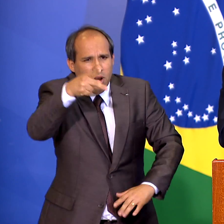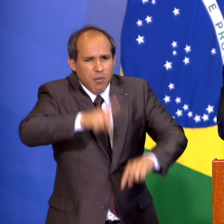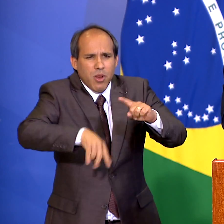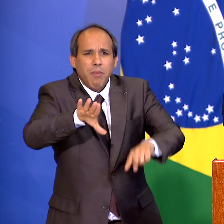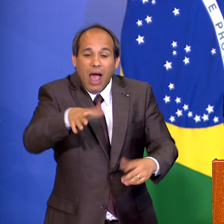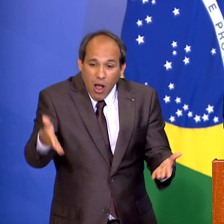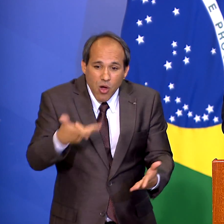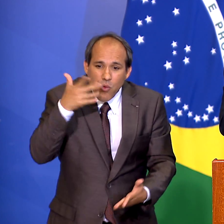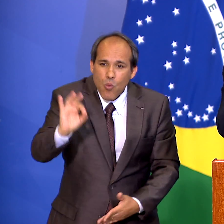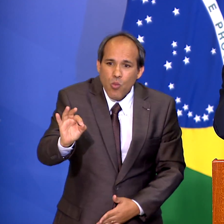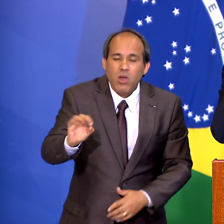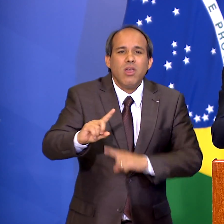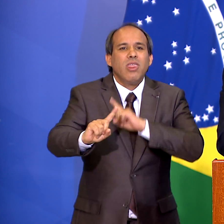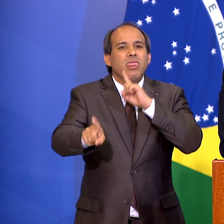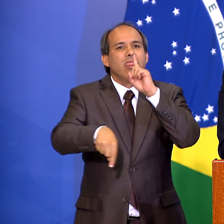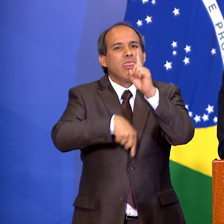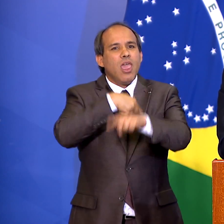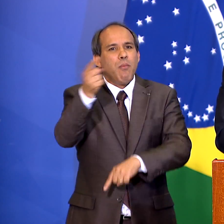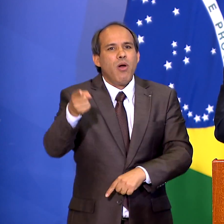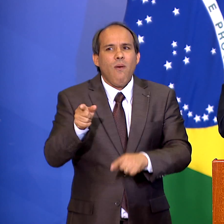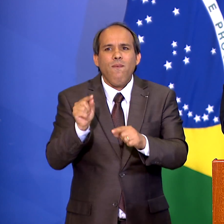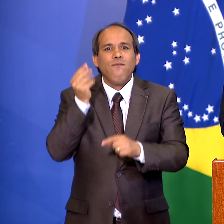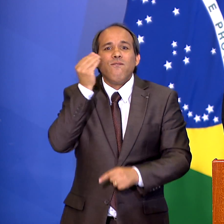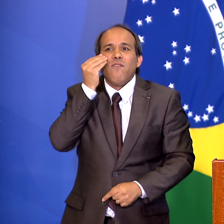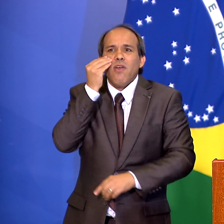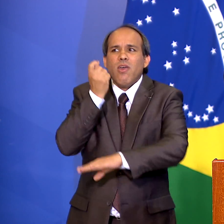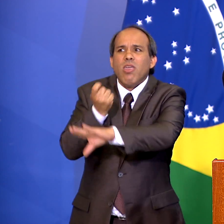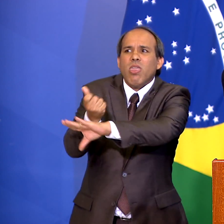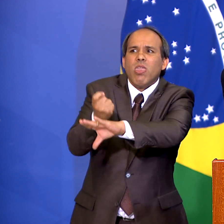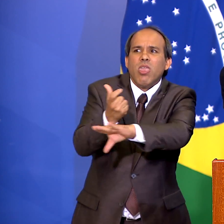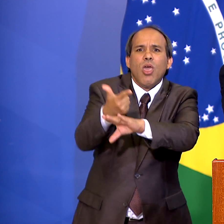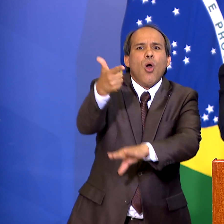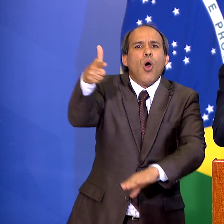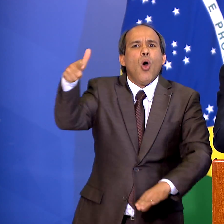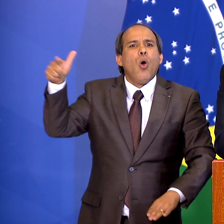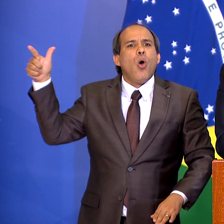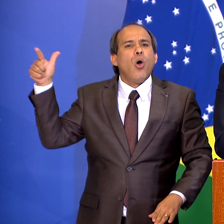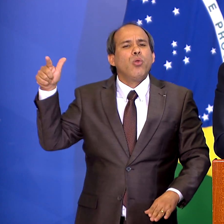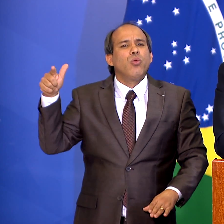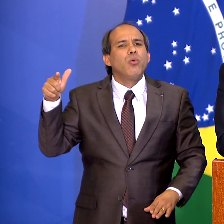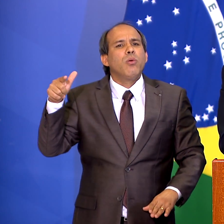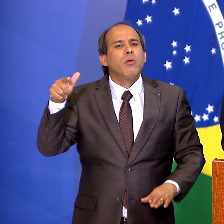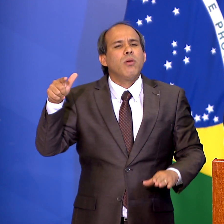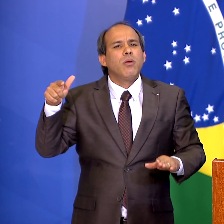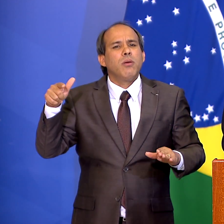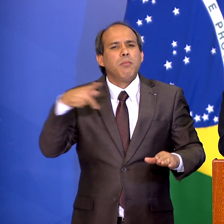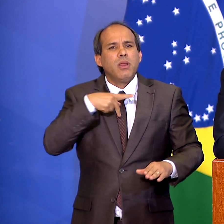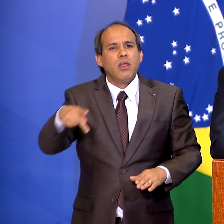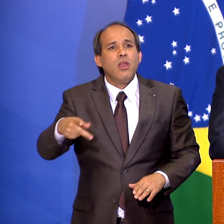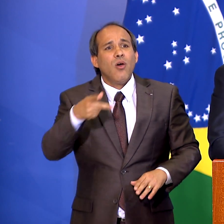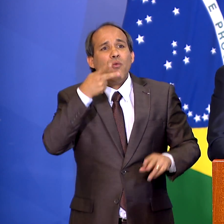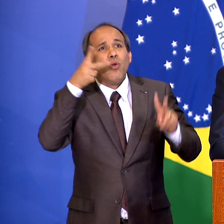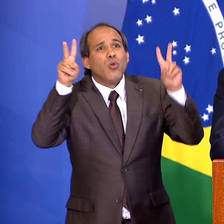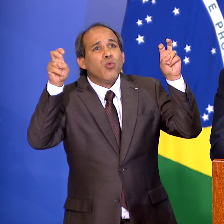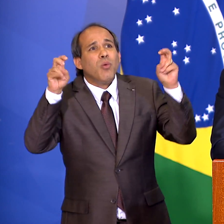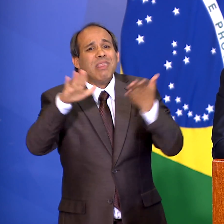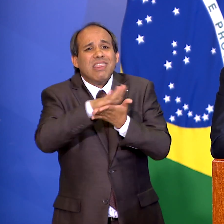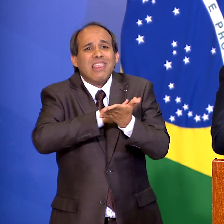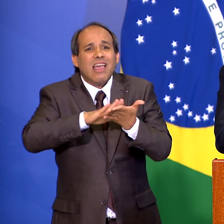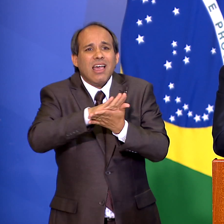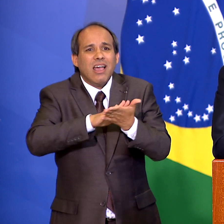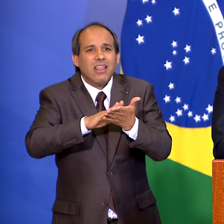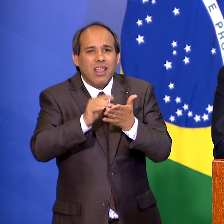e alfinetar outros presidentes. Não falou uma linha sobre a transposição do São